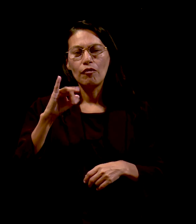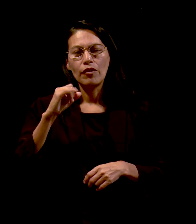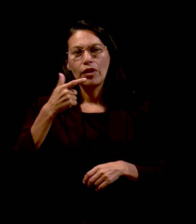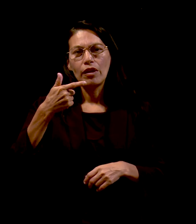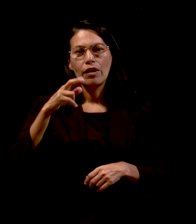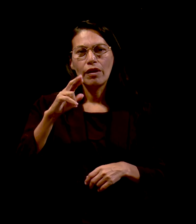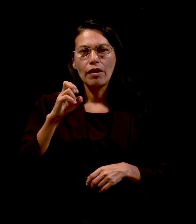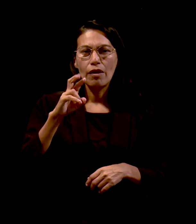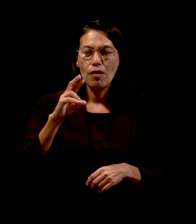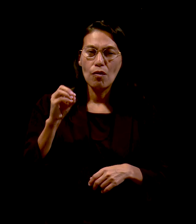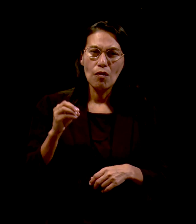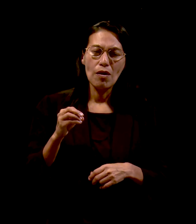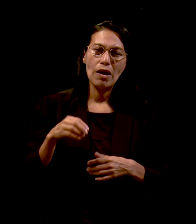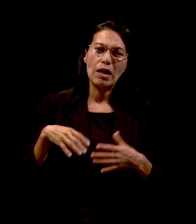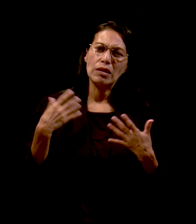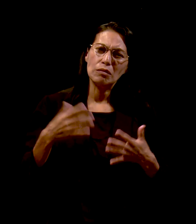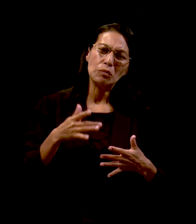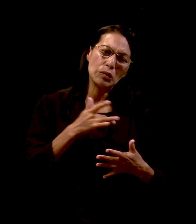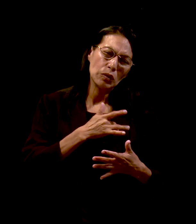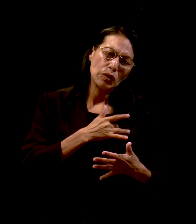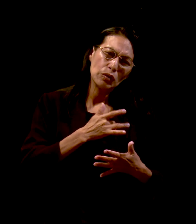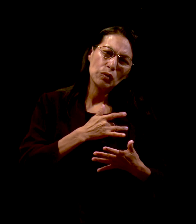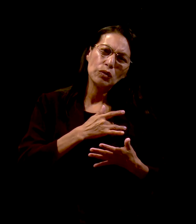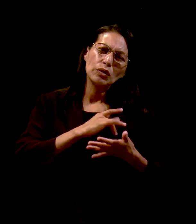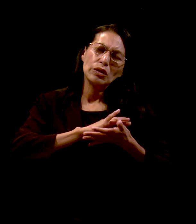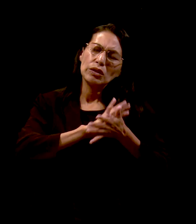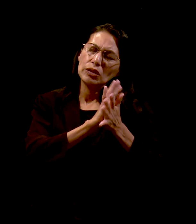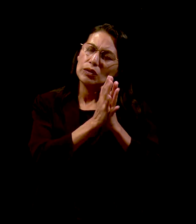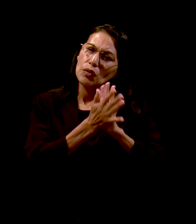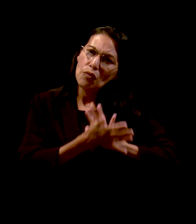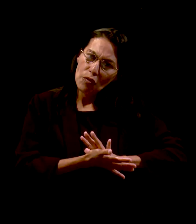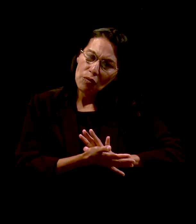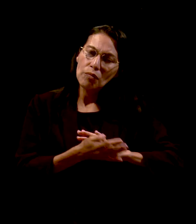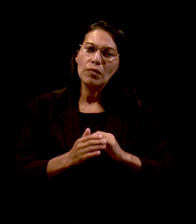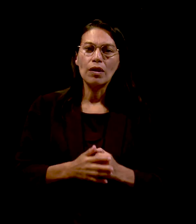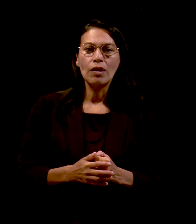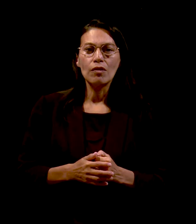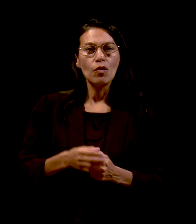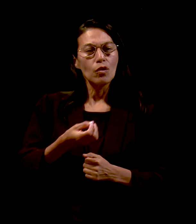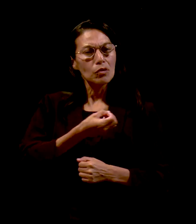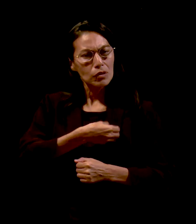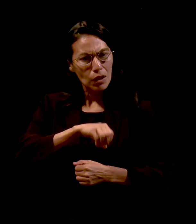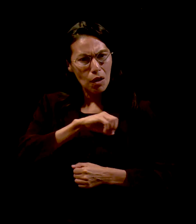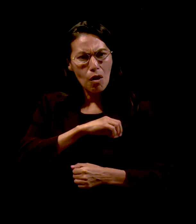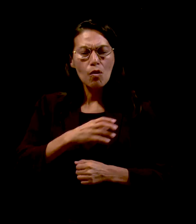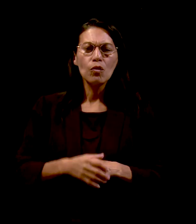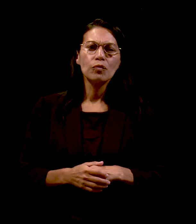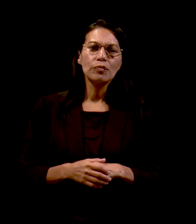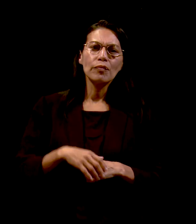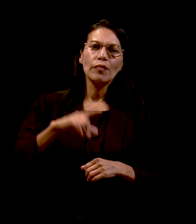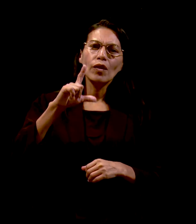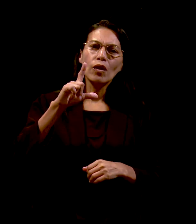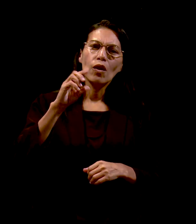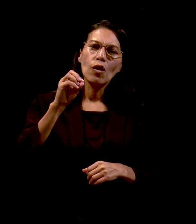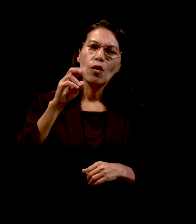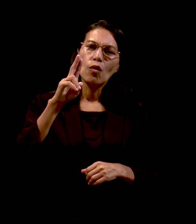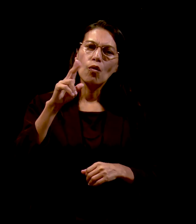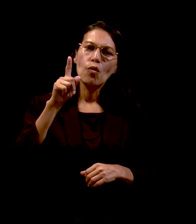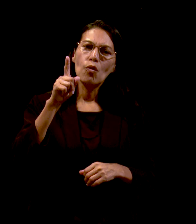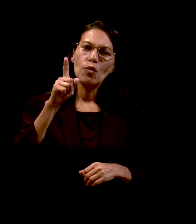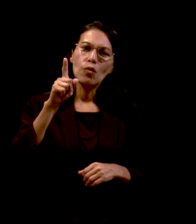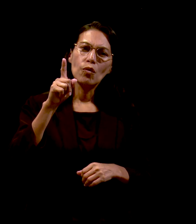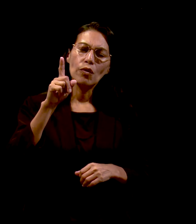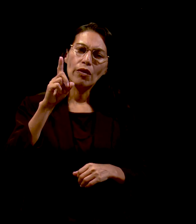que piden por conversión de otra persona y por salud y estaremos orando lourdes wilma